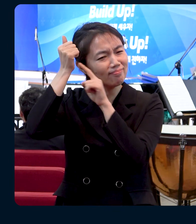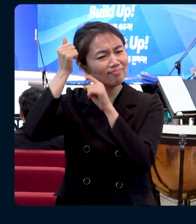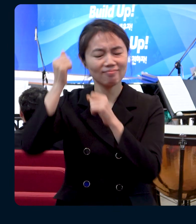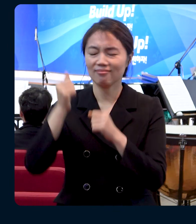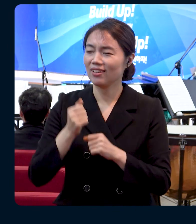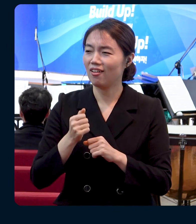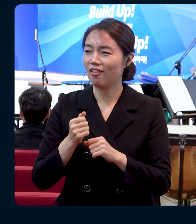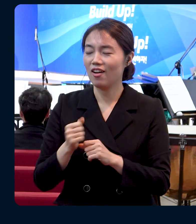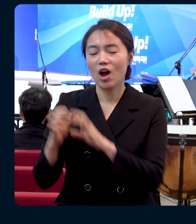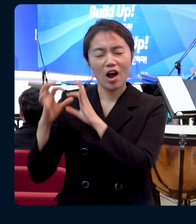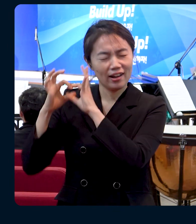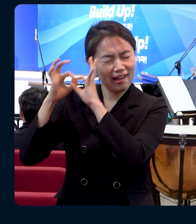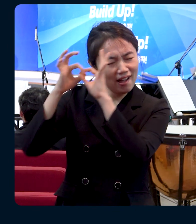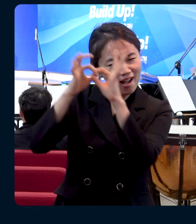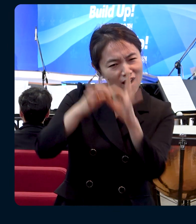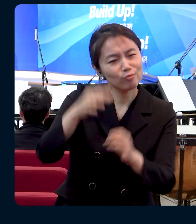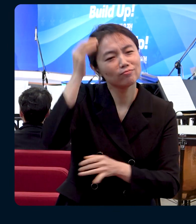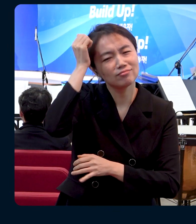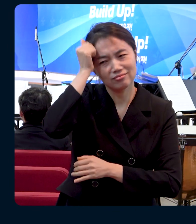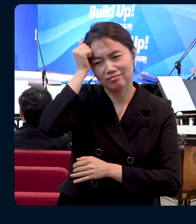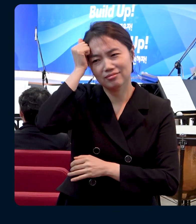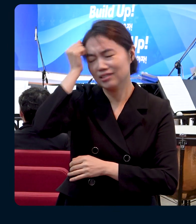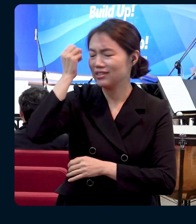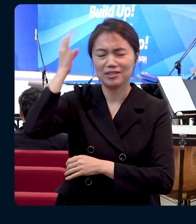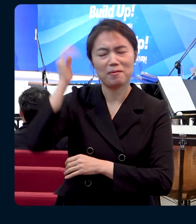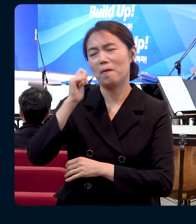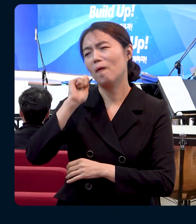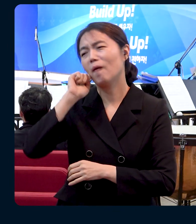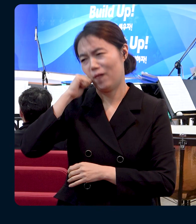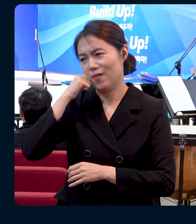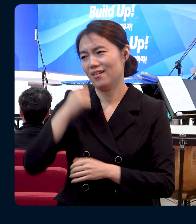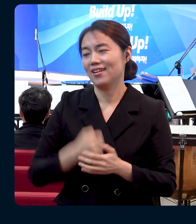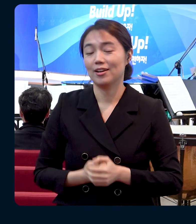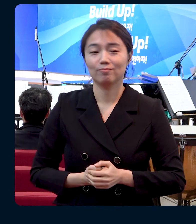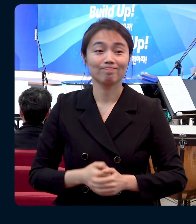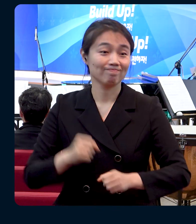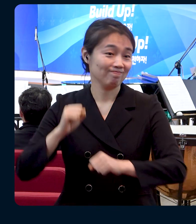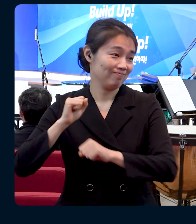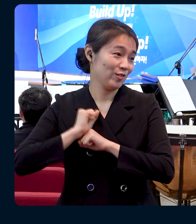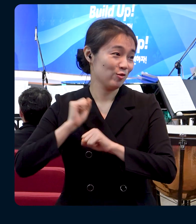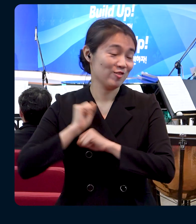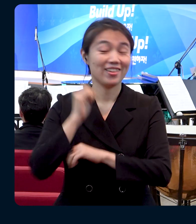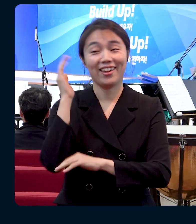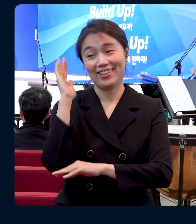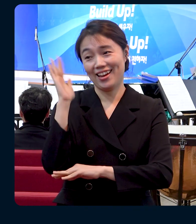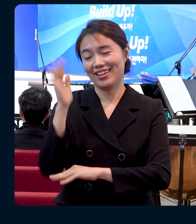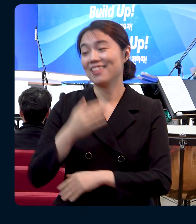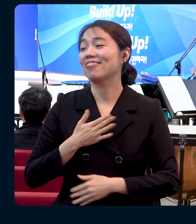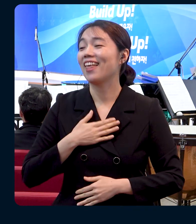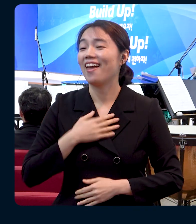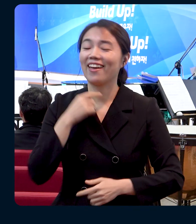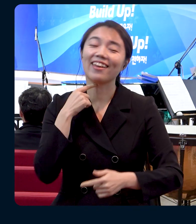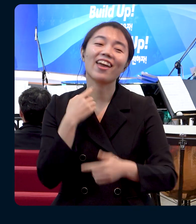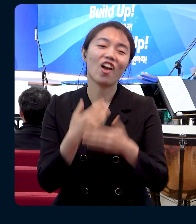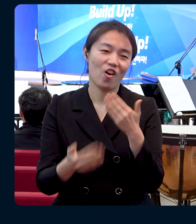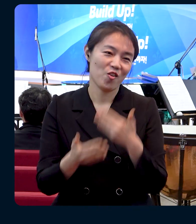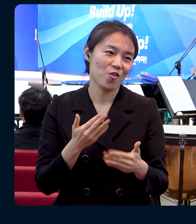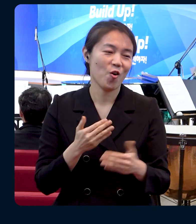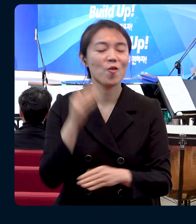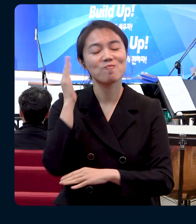잘 잊혀지지 않는 모양입니다. 군대 이야기가 나왔으니까 저희 경험 한 가지를